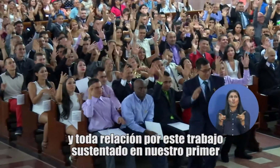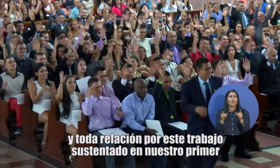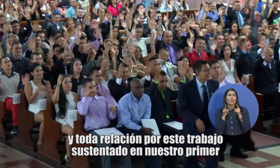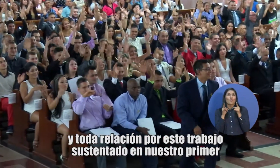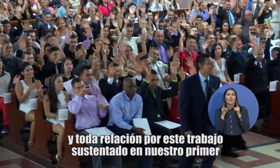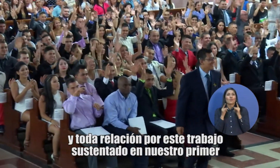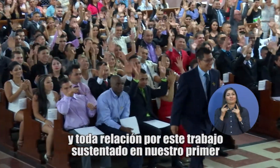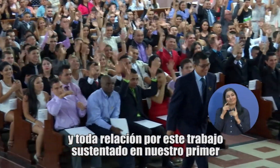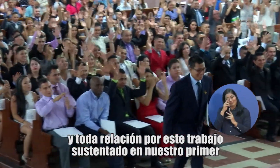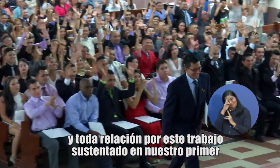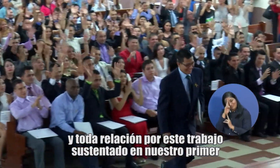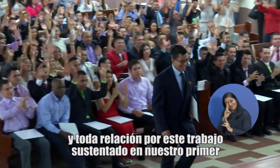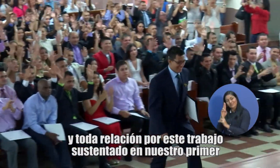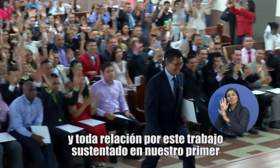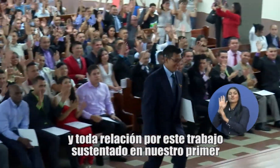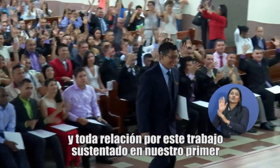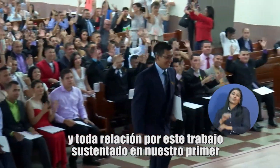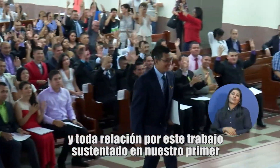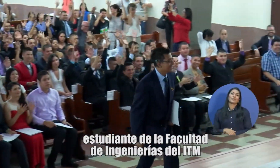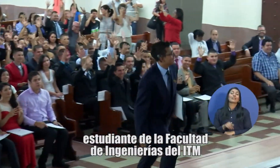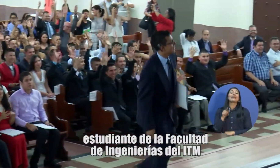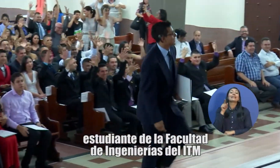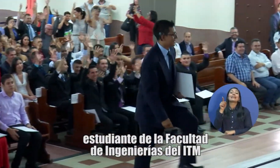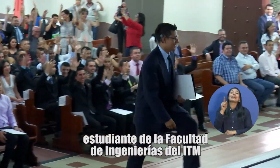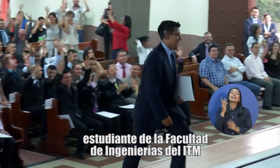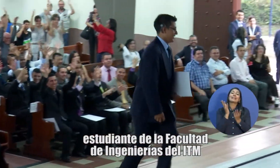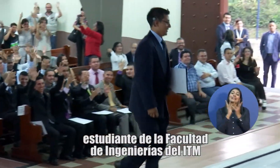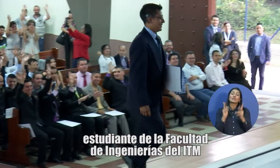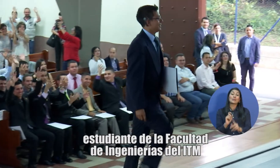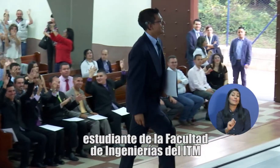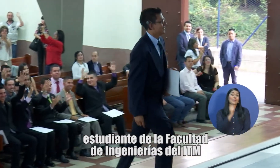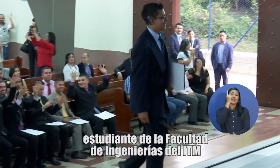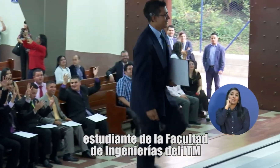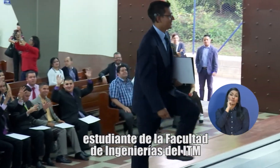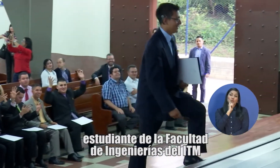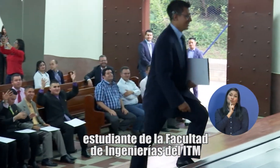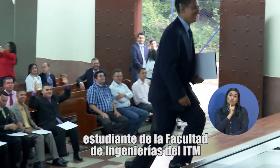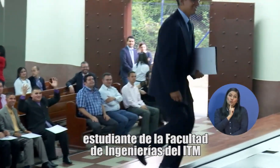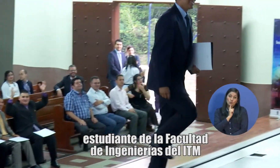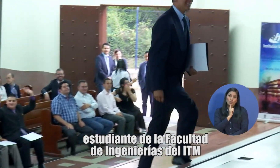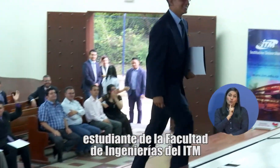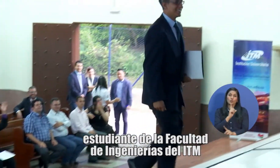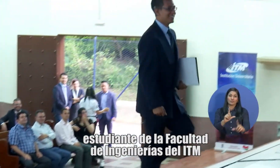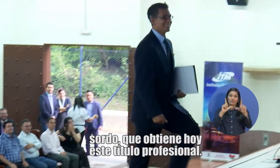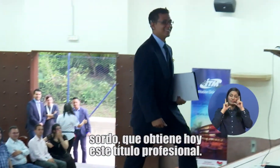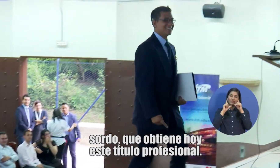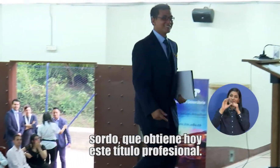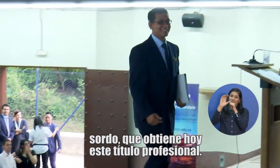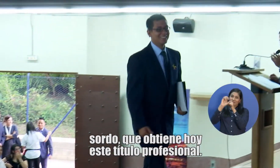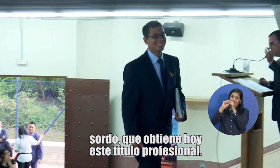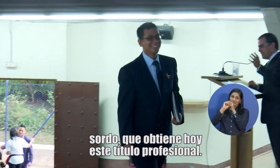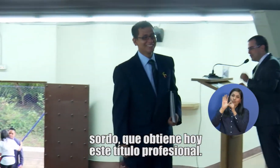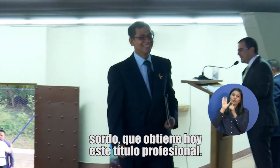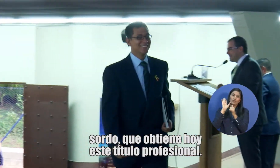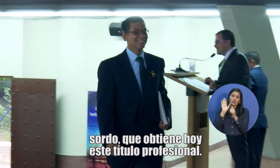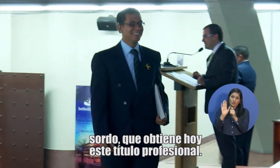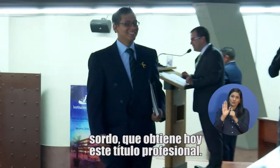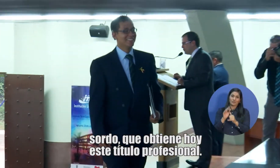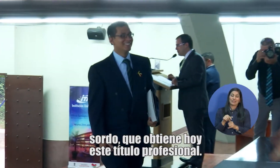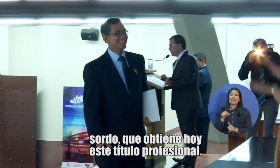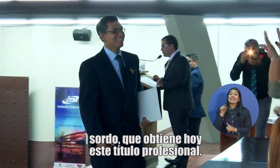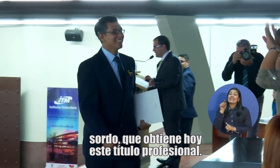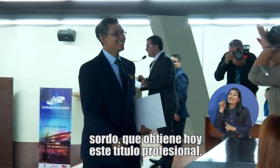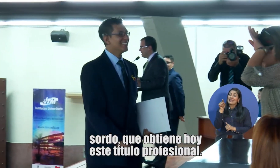este trabajo sustentado, nuestro primer estudiante de la Facultad de Ingeniería del ITM, sordo, que obtiene hoy